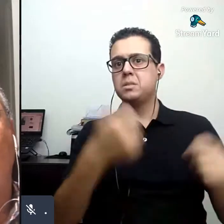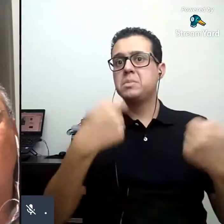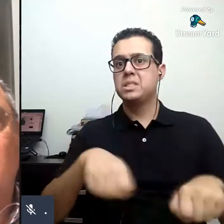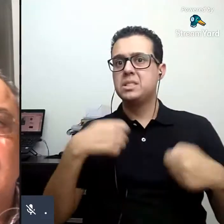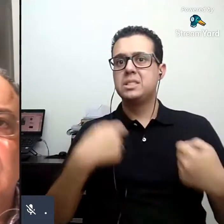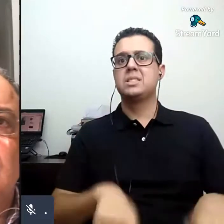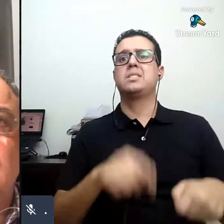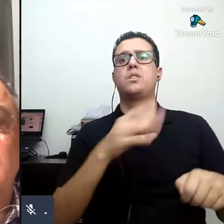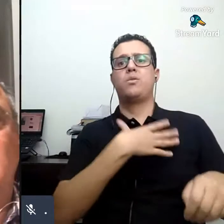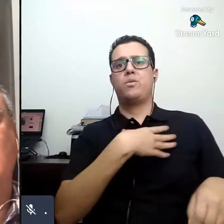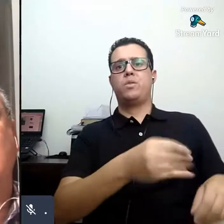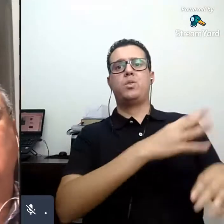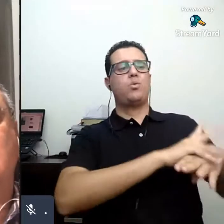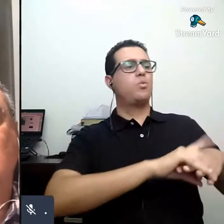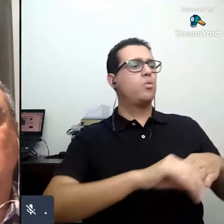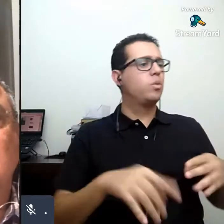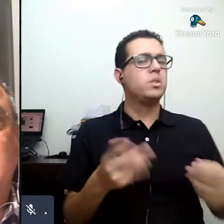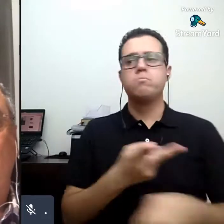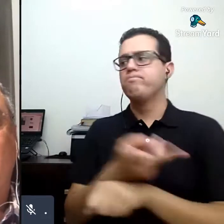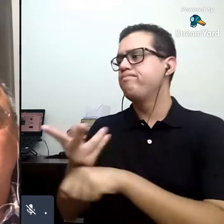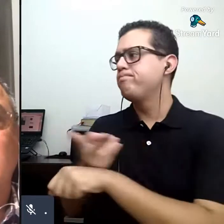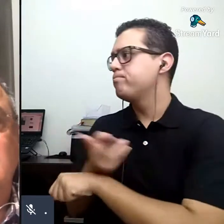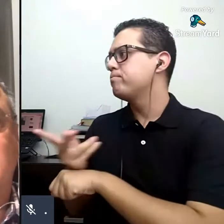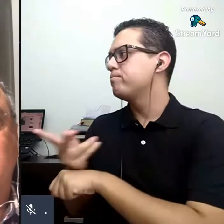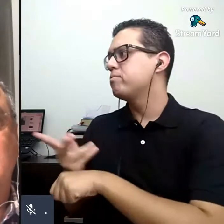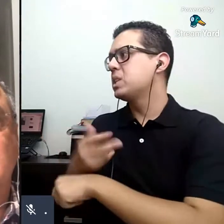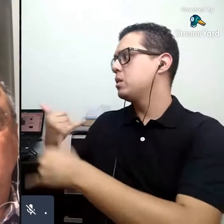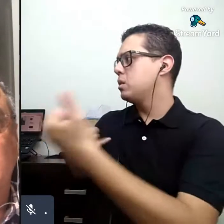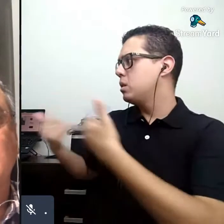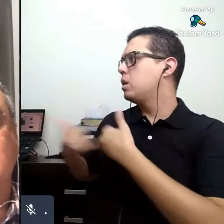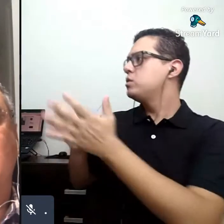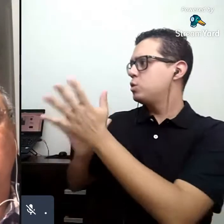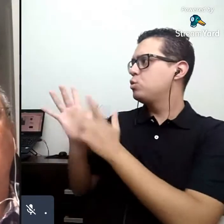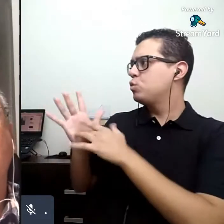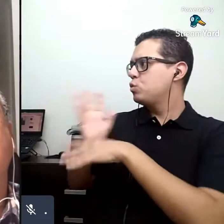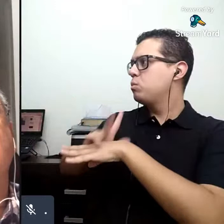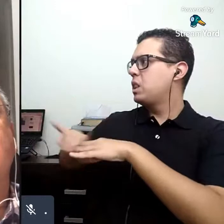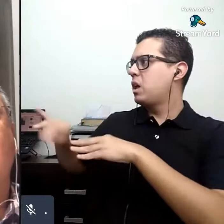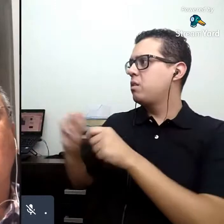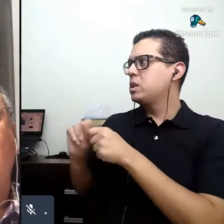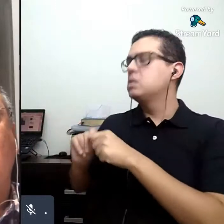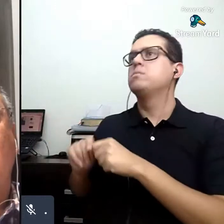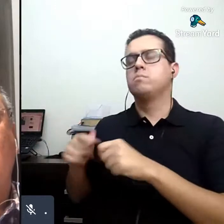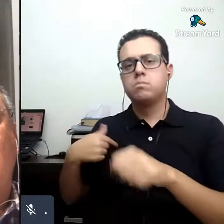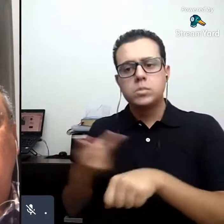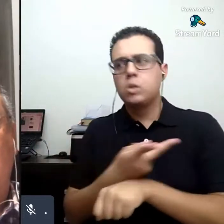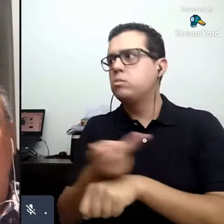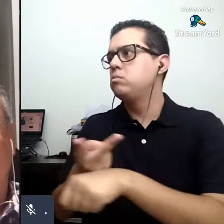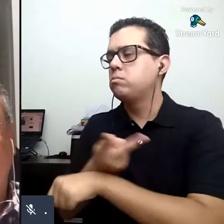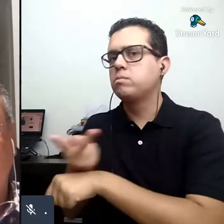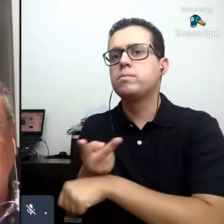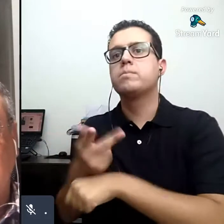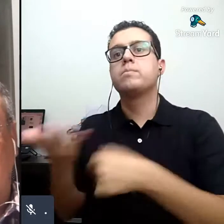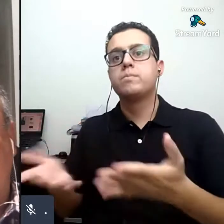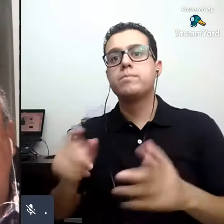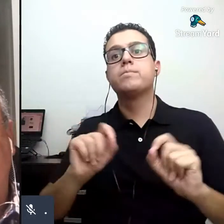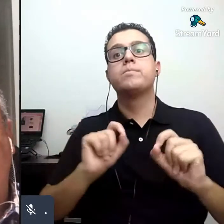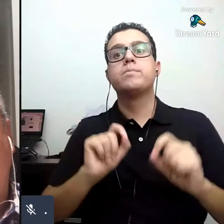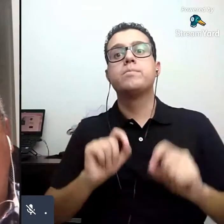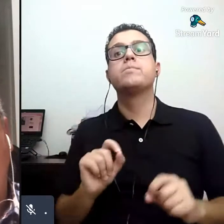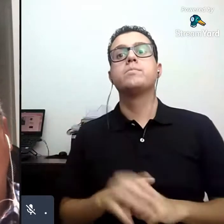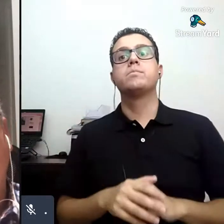estava ouvindo que este Jesus era alguém que estava fazendo grandes maravilhas, ele tem uma